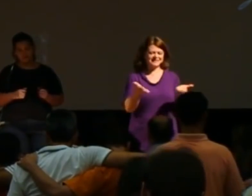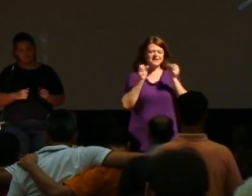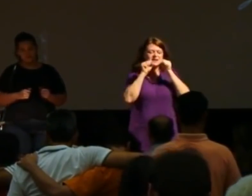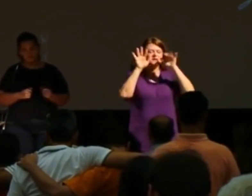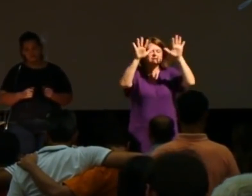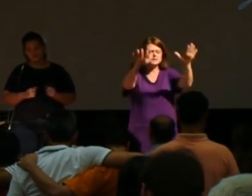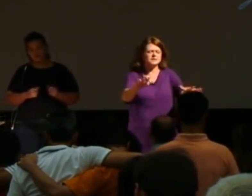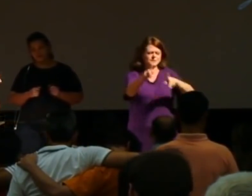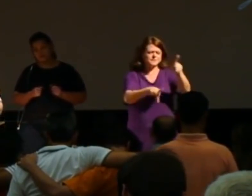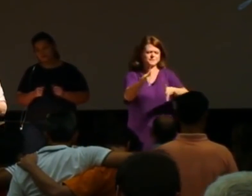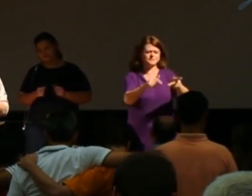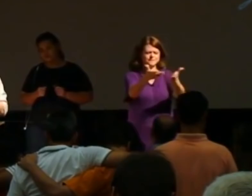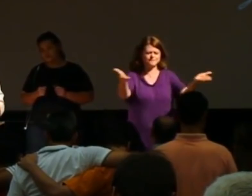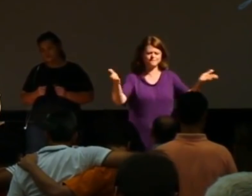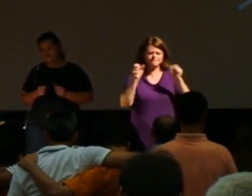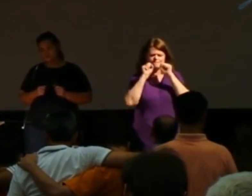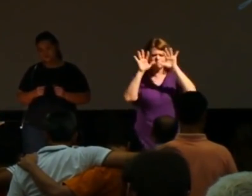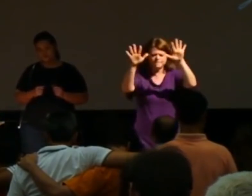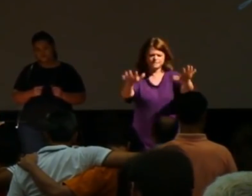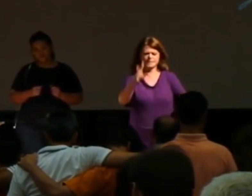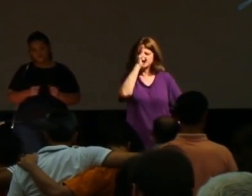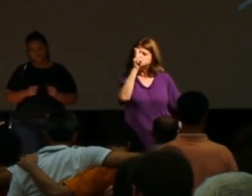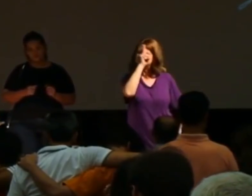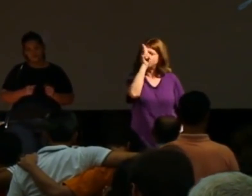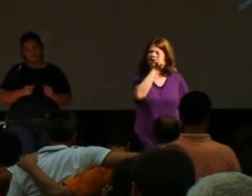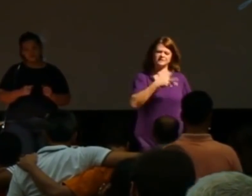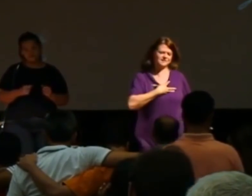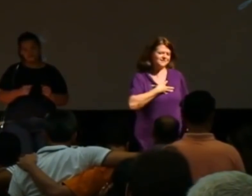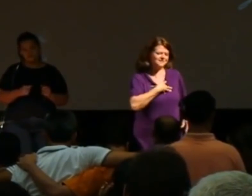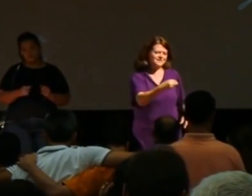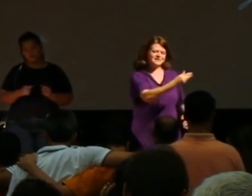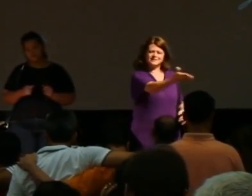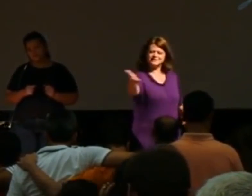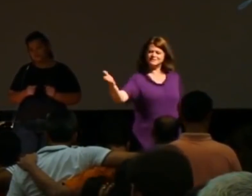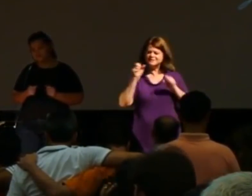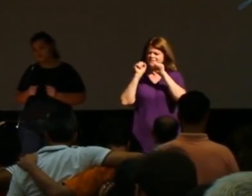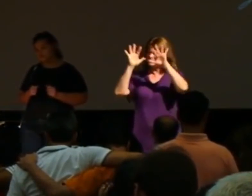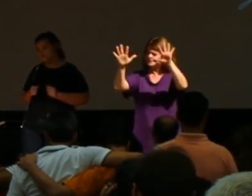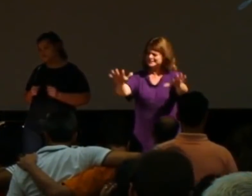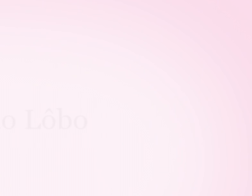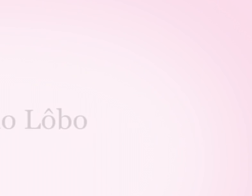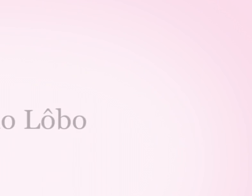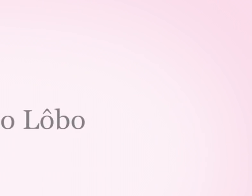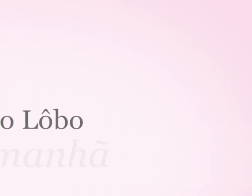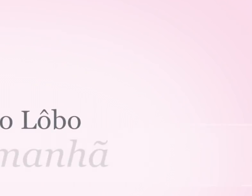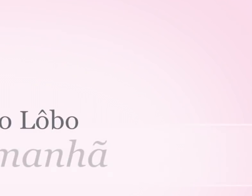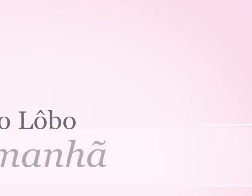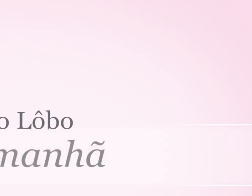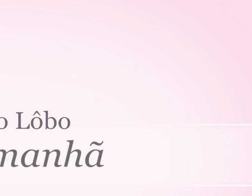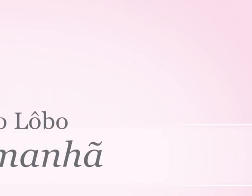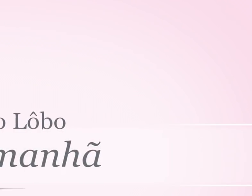povo, abençoa a história dos teus filhos, abençoa de novo, Senhor Deus, os ouvidos para